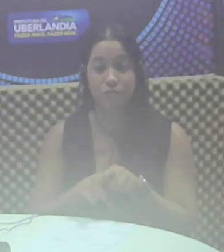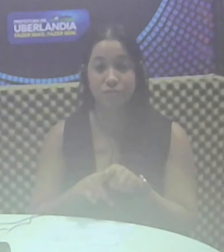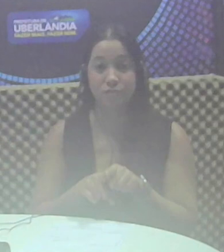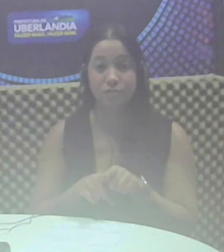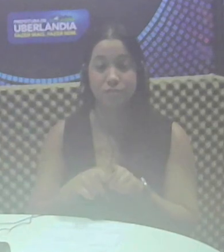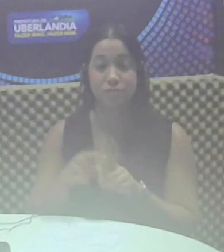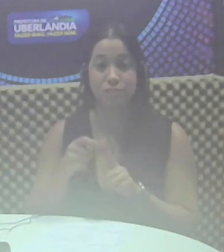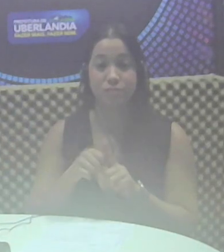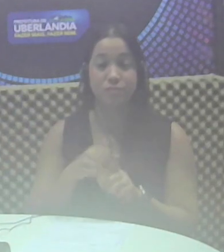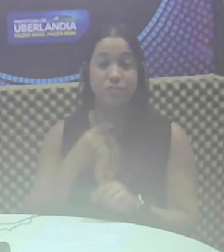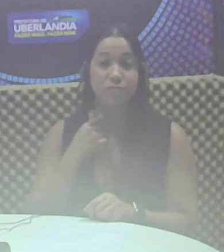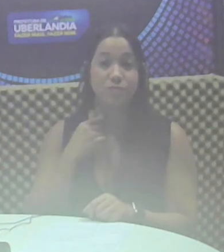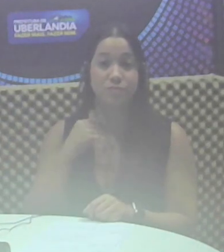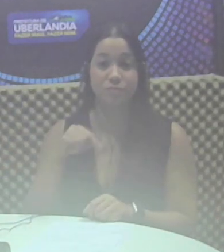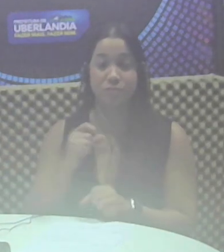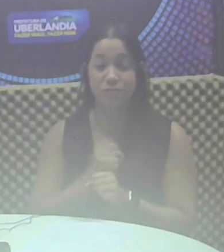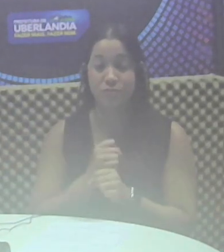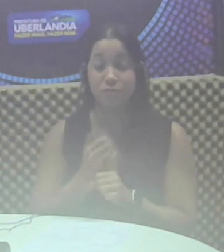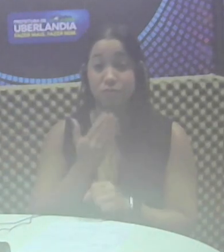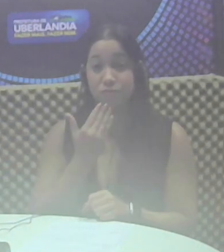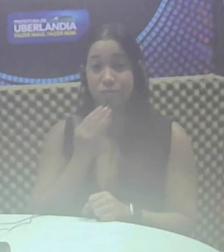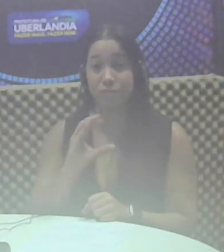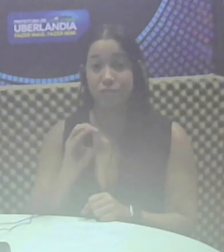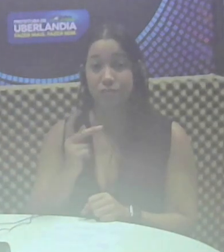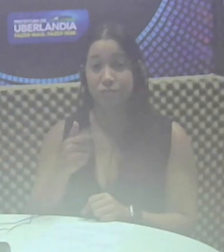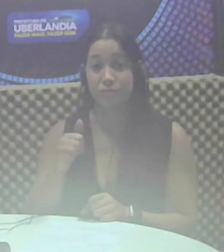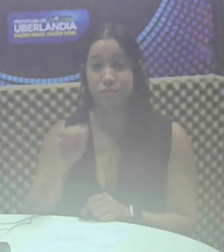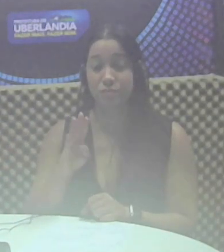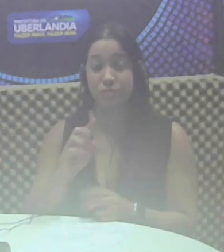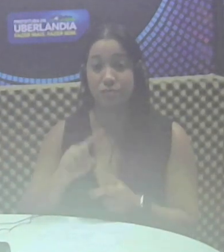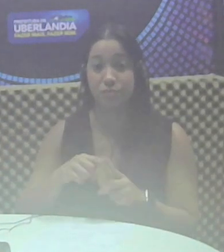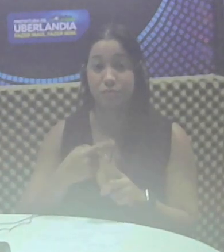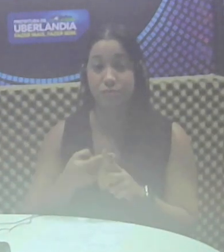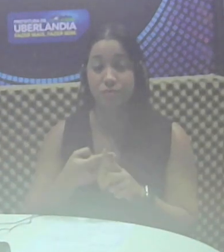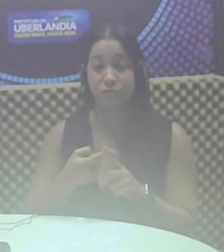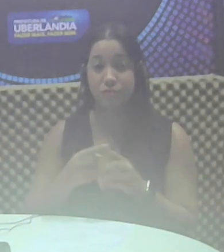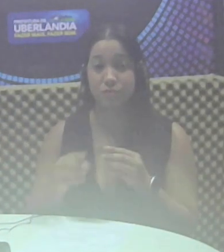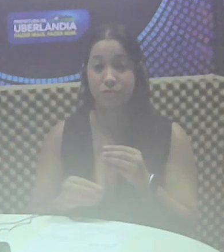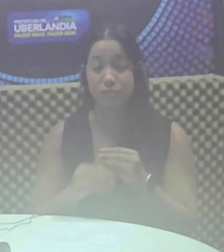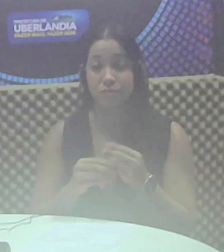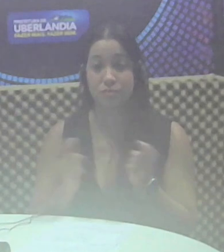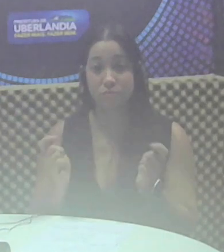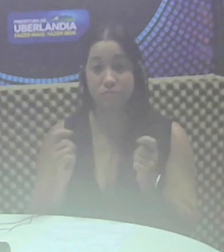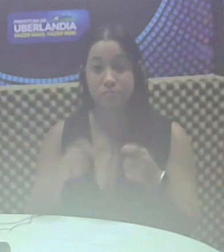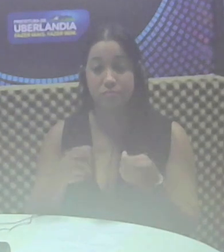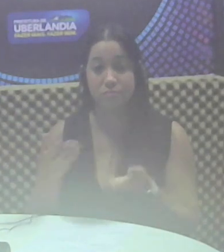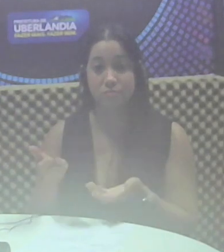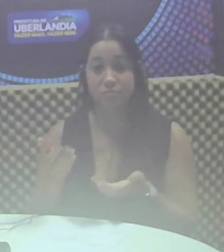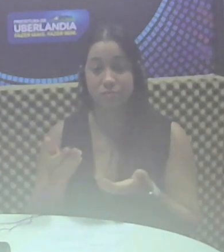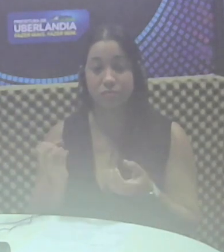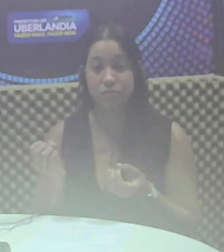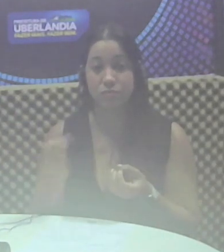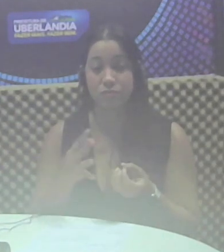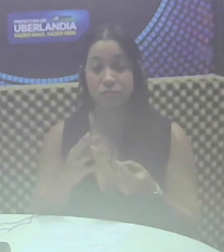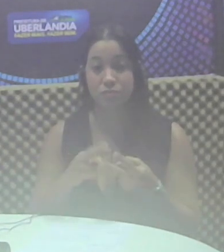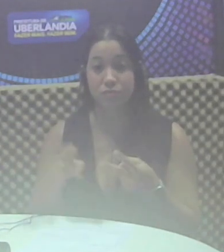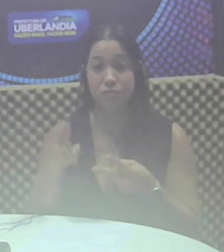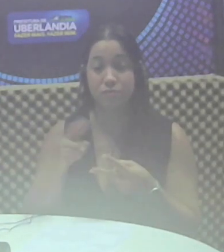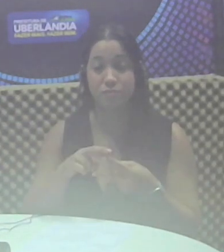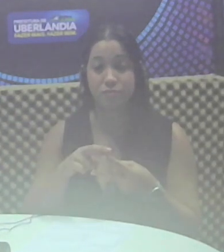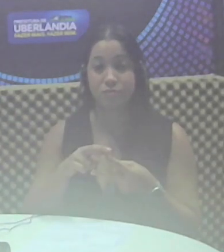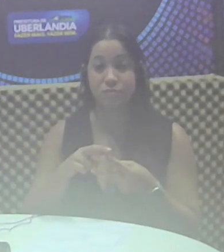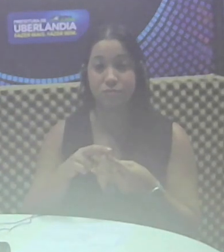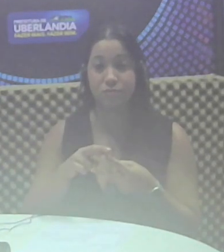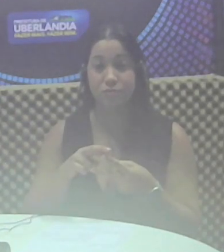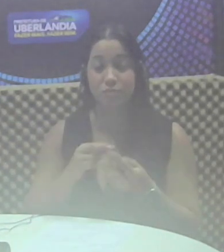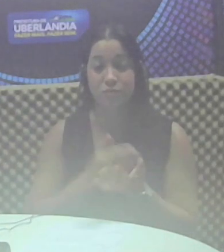maio deste ano, o município solicitou à Coab um aditivo ao convênio que garantiria o recebimento de novos recursos e permitiria